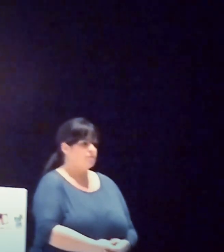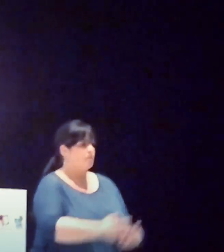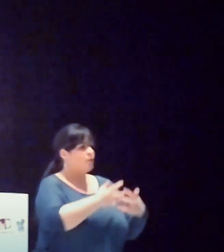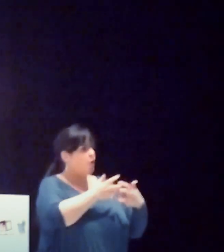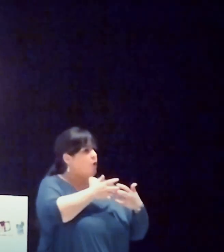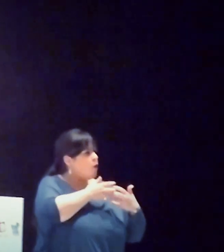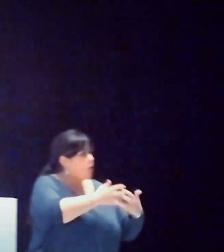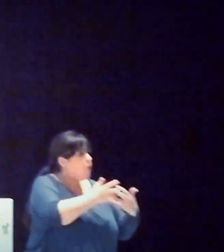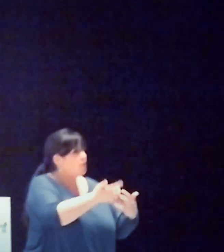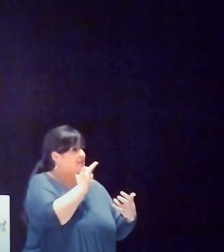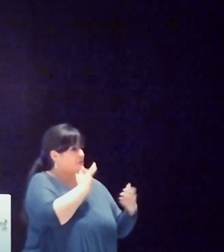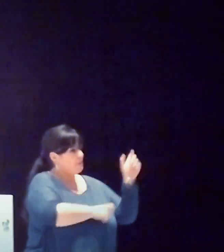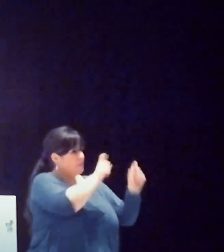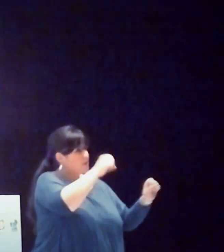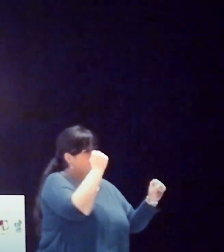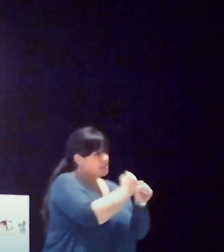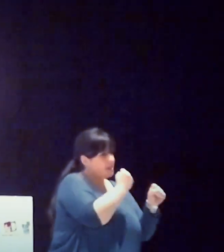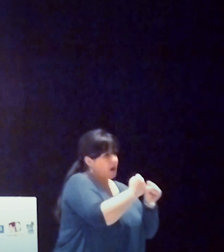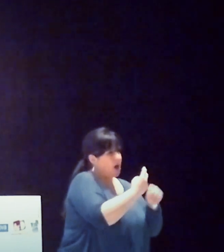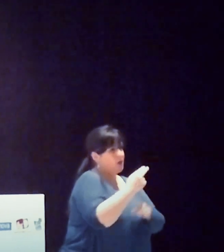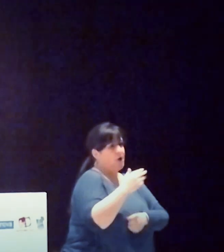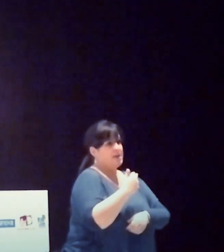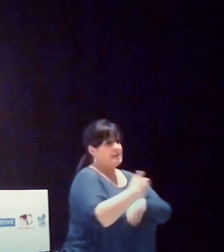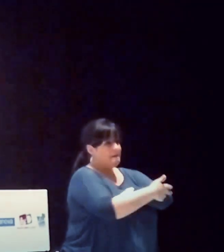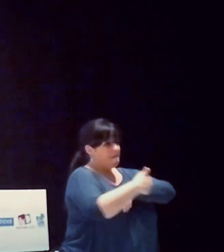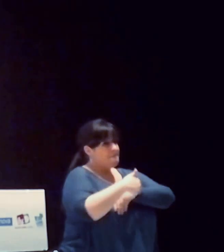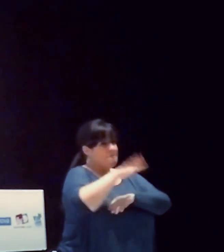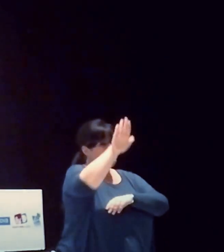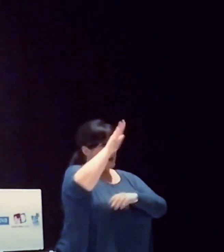loitas obreiras frente ao fascismo franquista